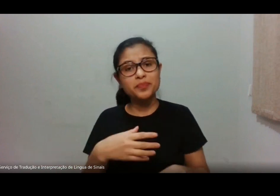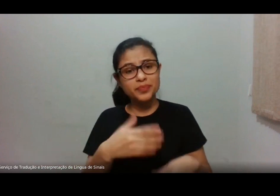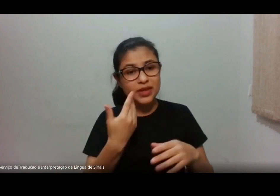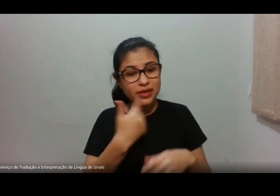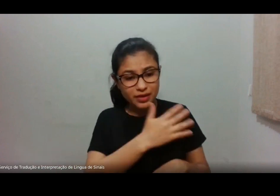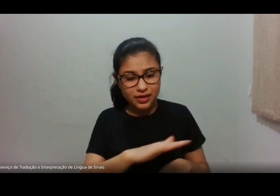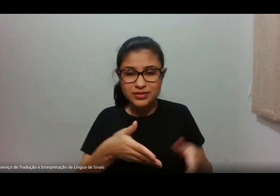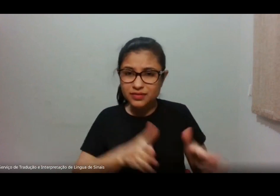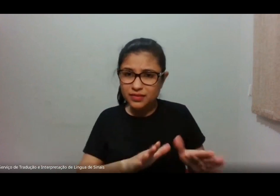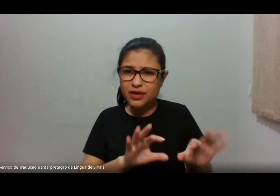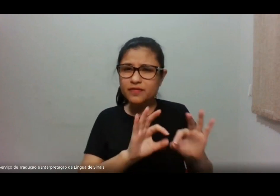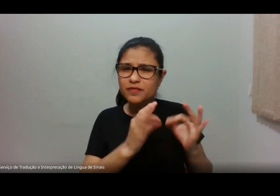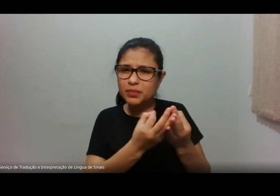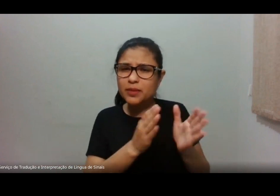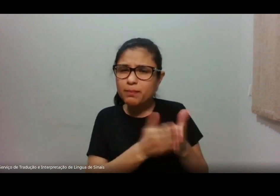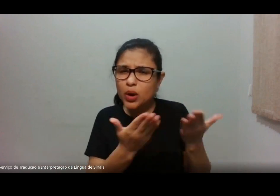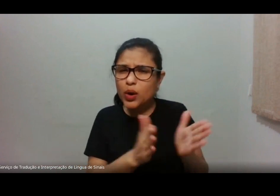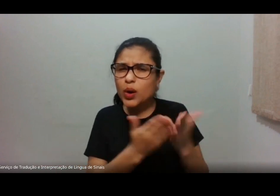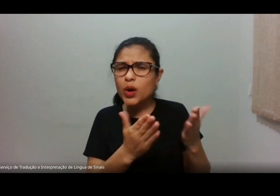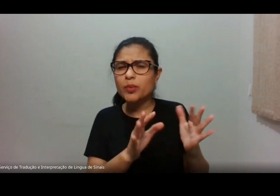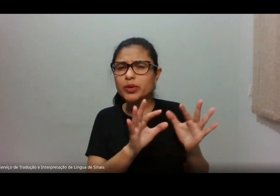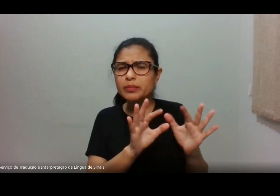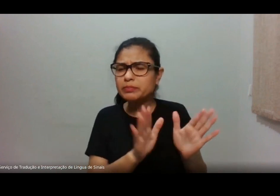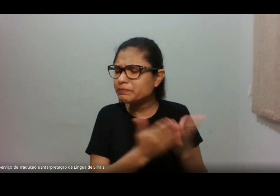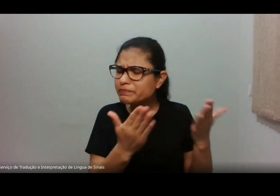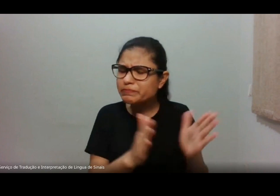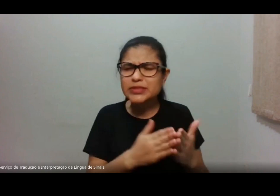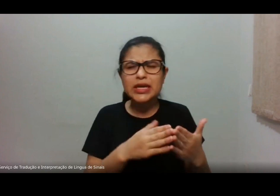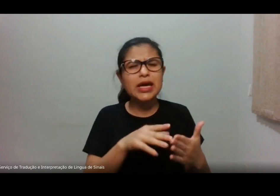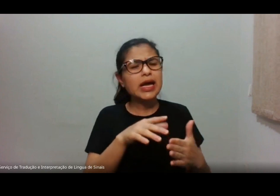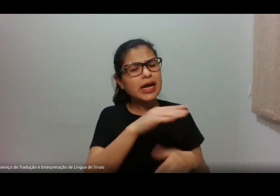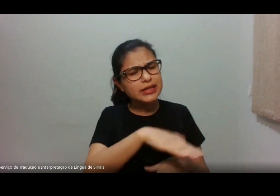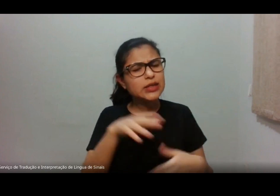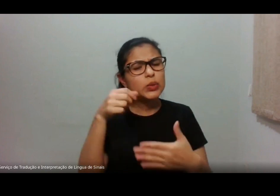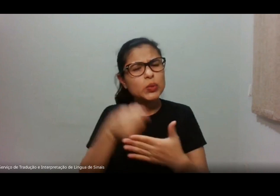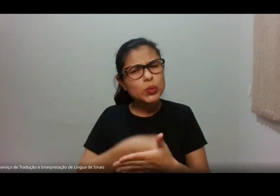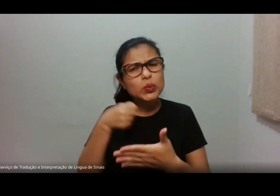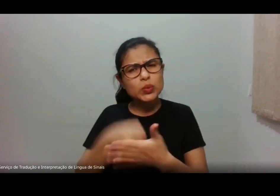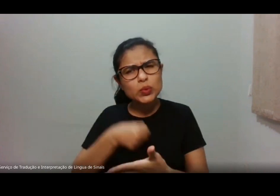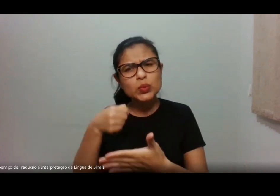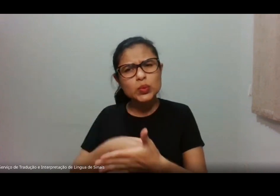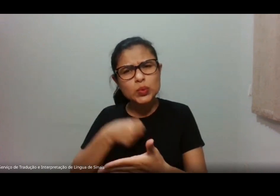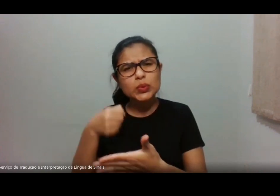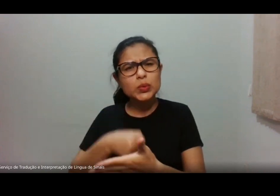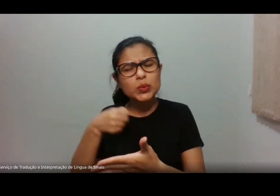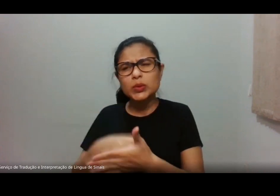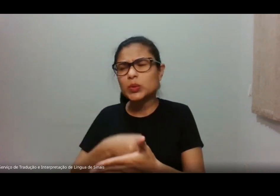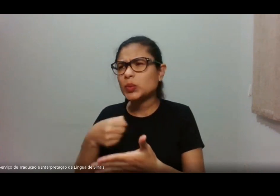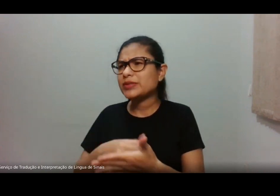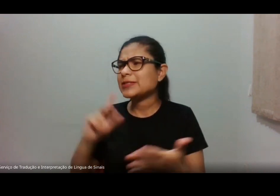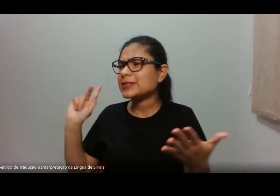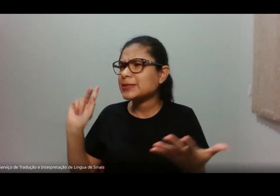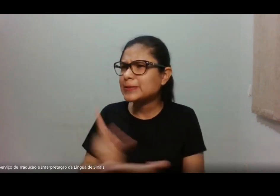nascem pobres, famílias de origem super pobres e que lutam, passam, levam